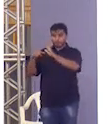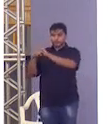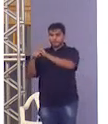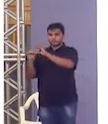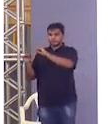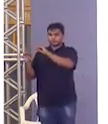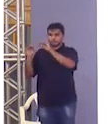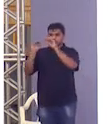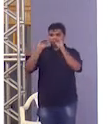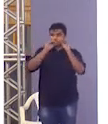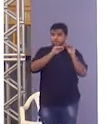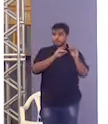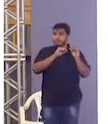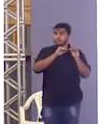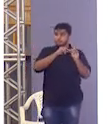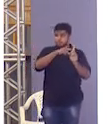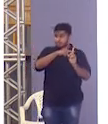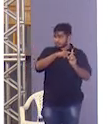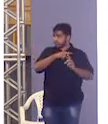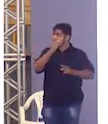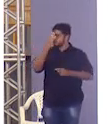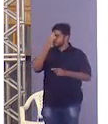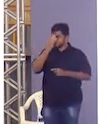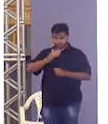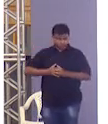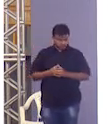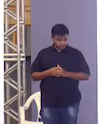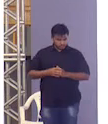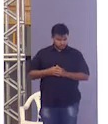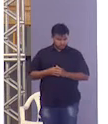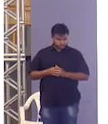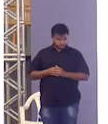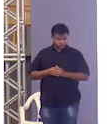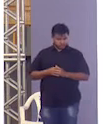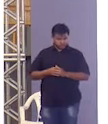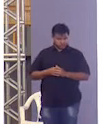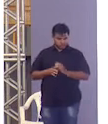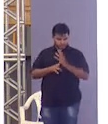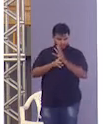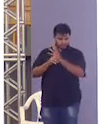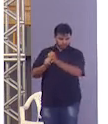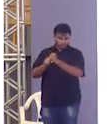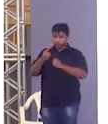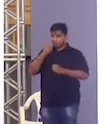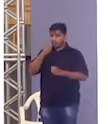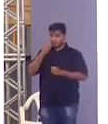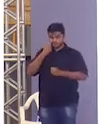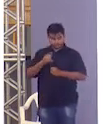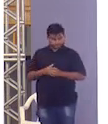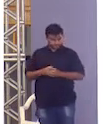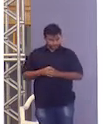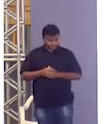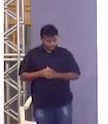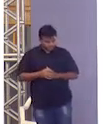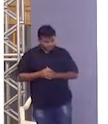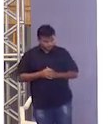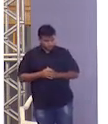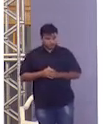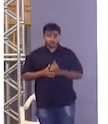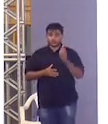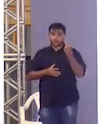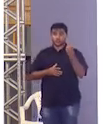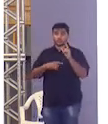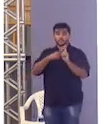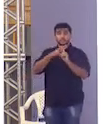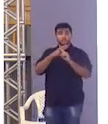55 menos 9 menos 11 igual a 13 menos X. Então fica o seguinte, Fica 2X igual a